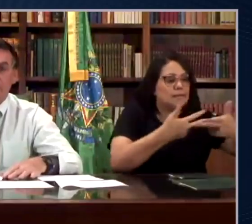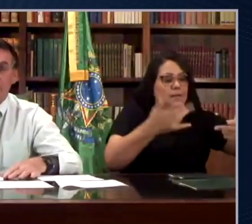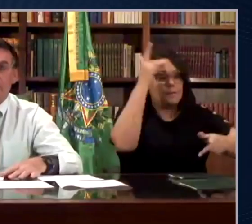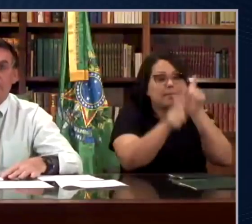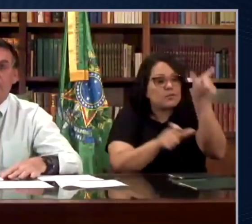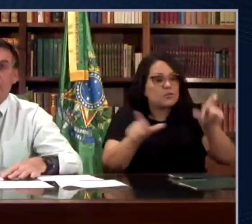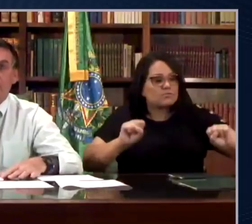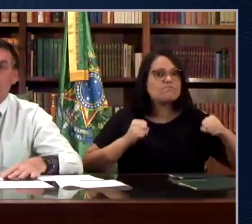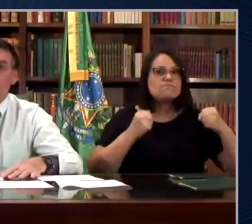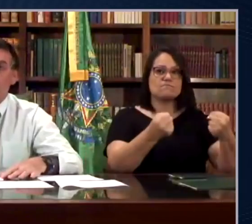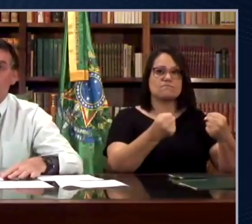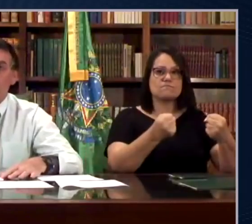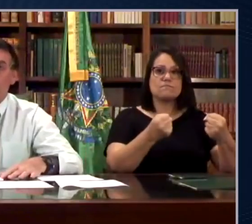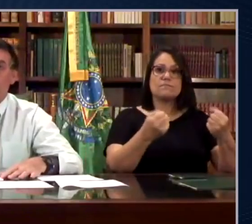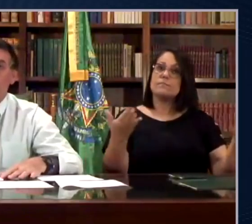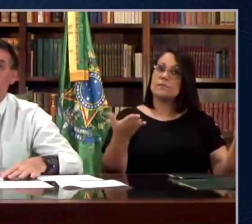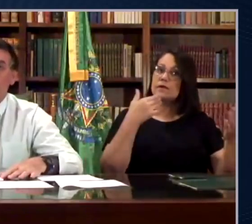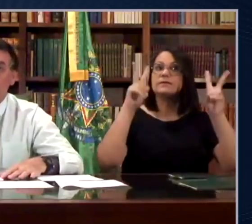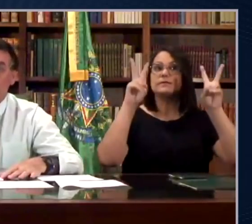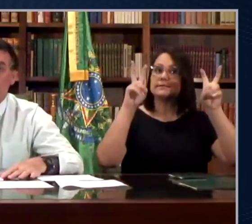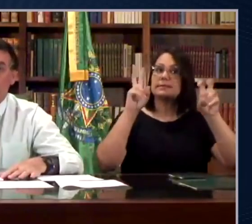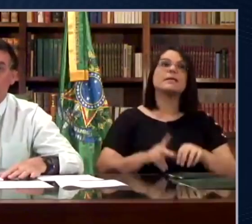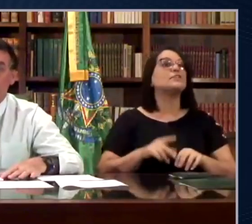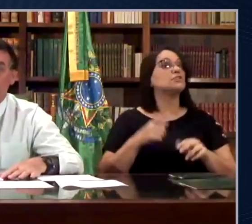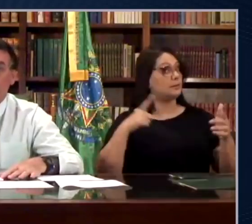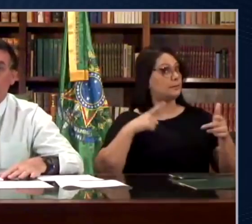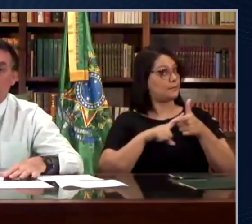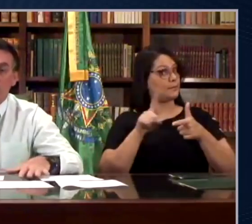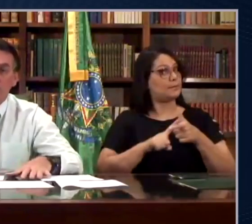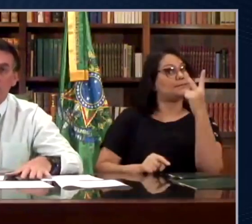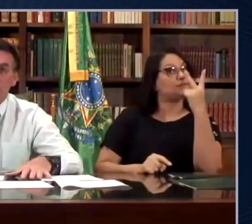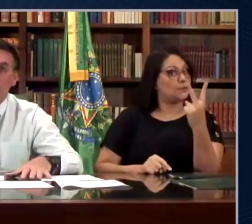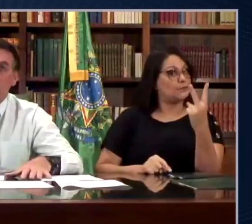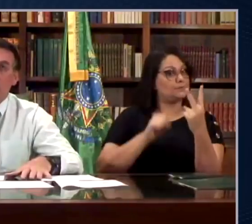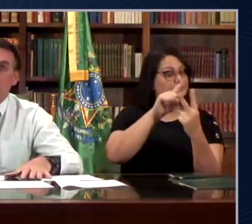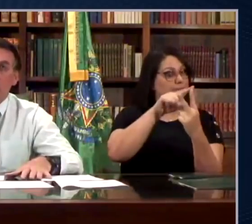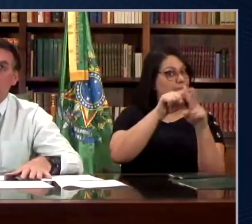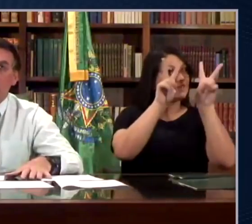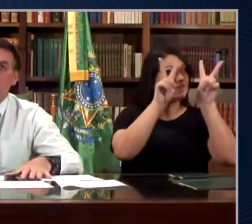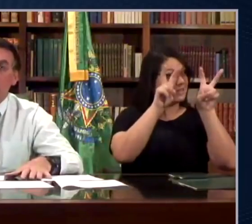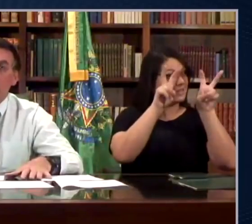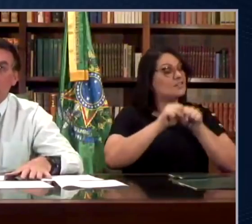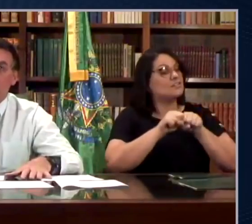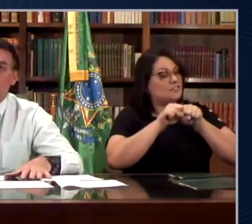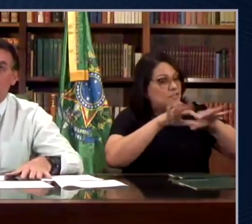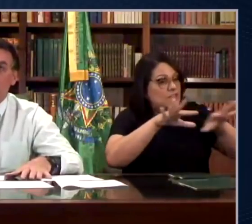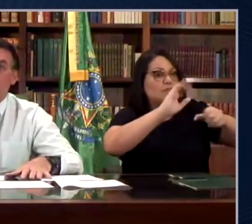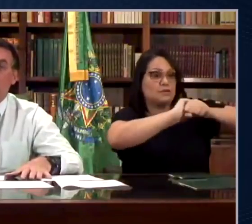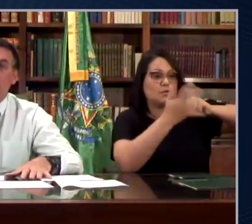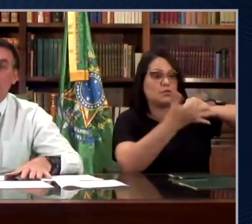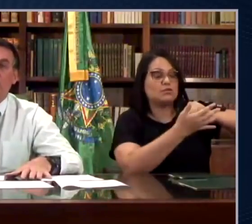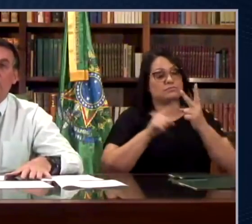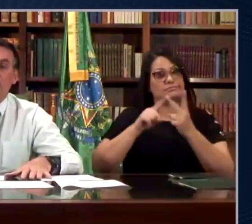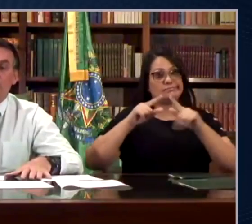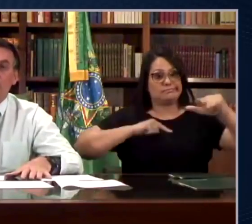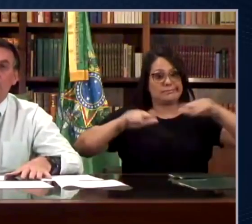Agora, eu costumo dizer, a preocupação minha, nós temos 2 problemas, o vírus e o desemprego, que